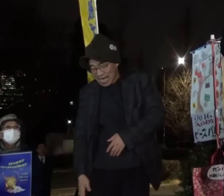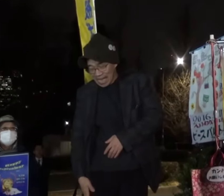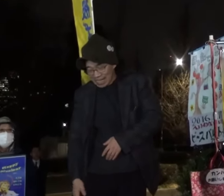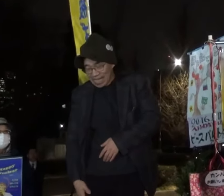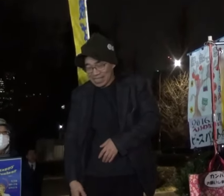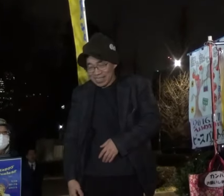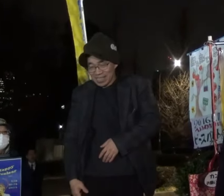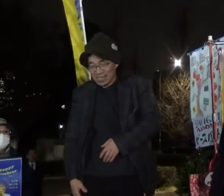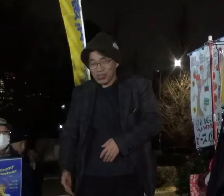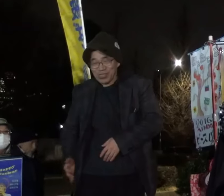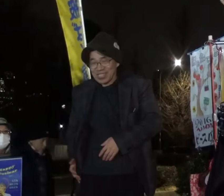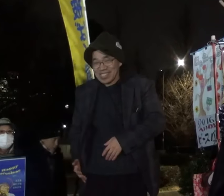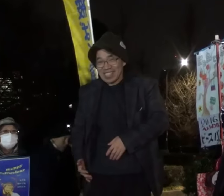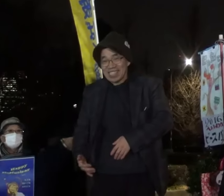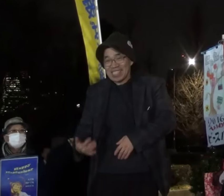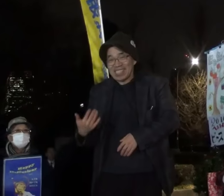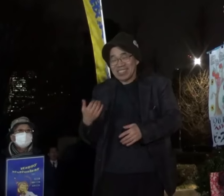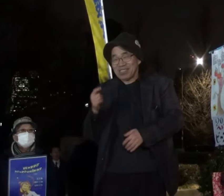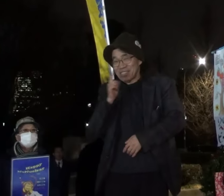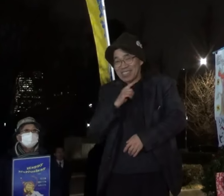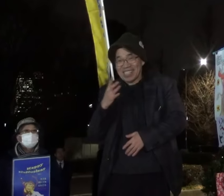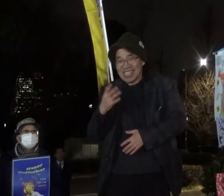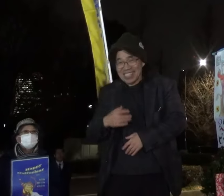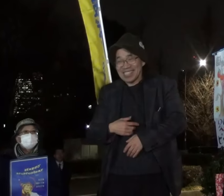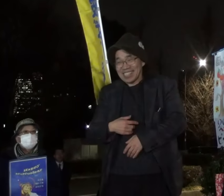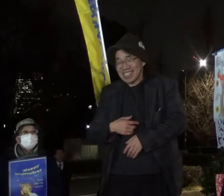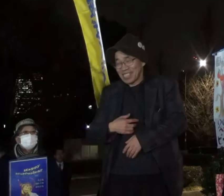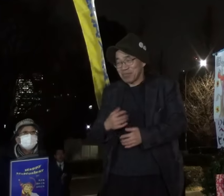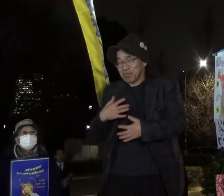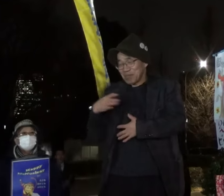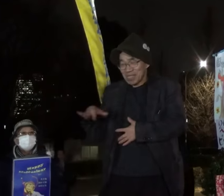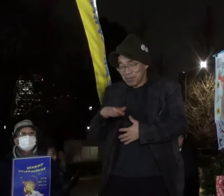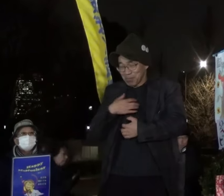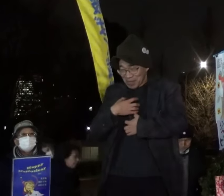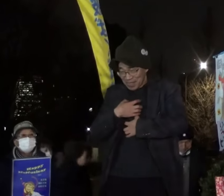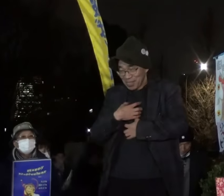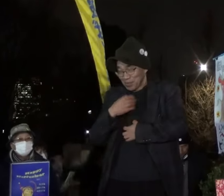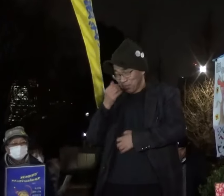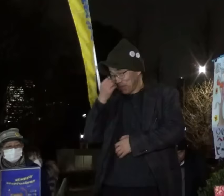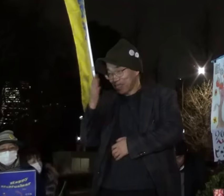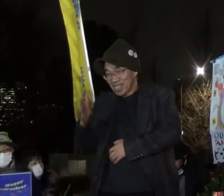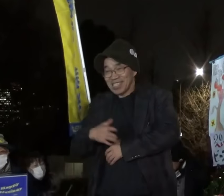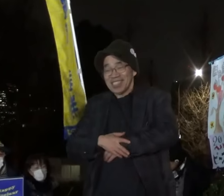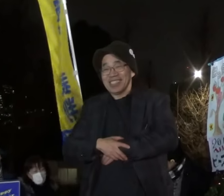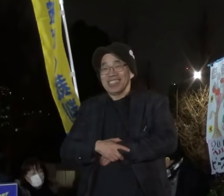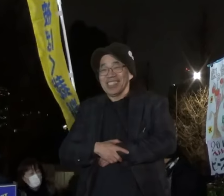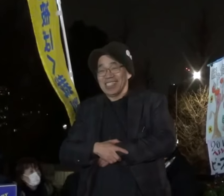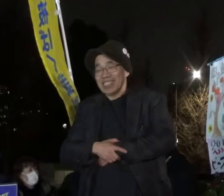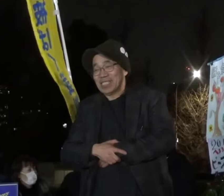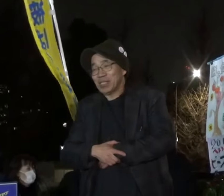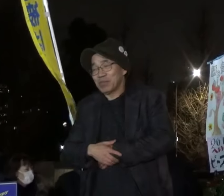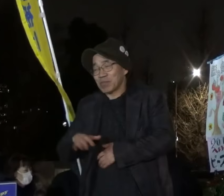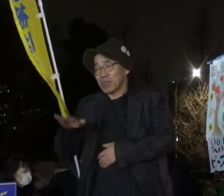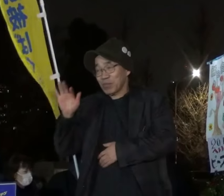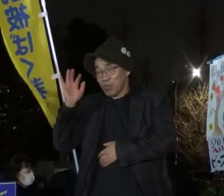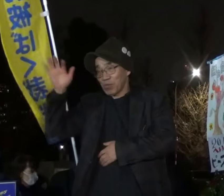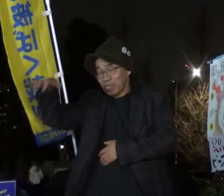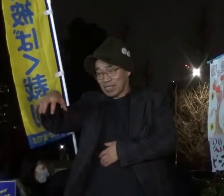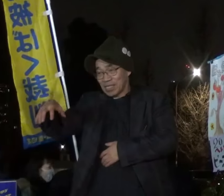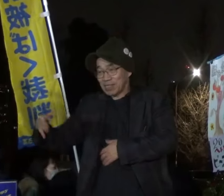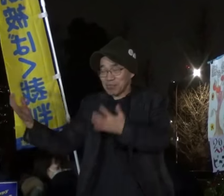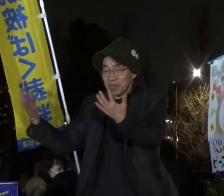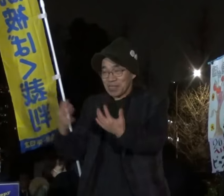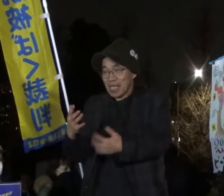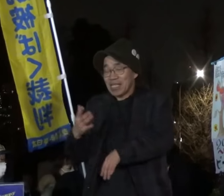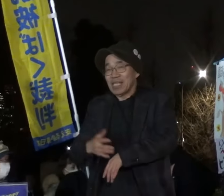ですよね、ここね。すみません、ご心配かけました。希望のエリアにお集まりの皆様、こんばんは。毎週本当にお疲れ様で